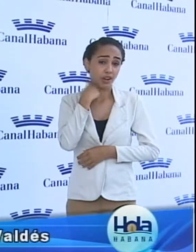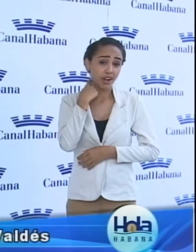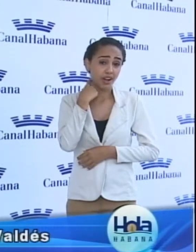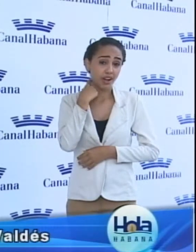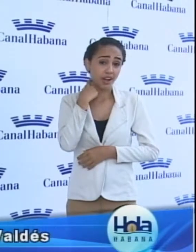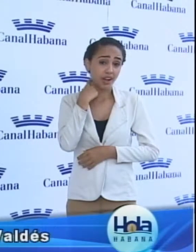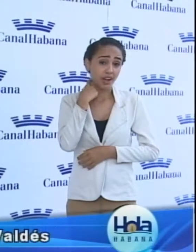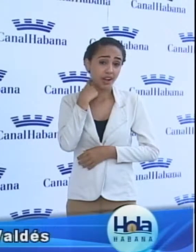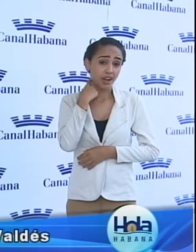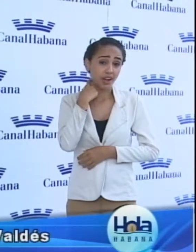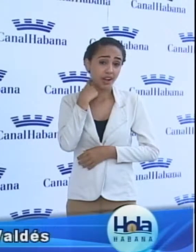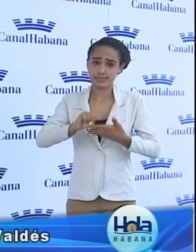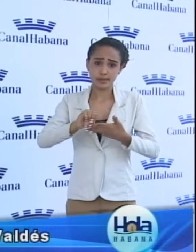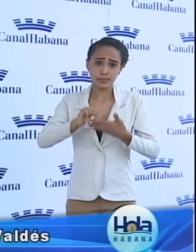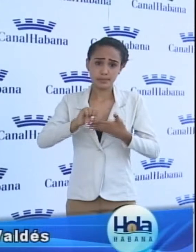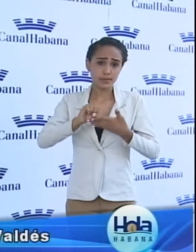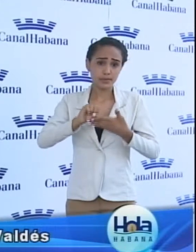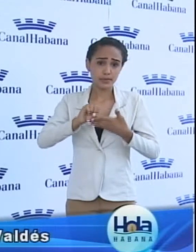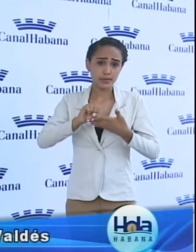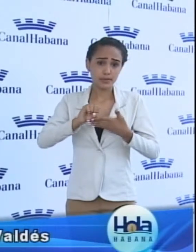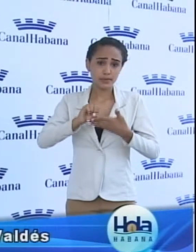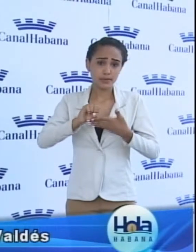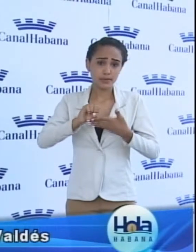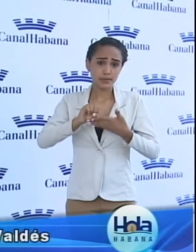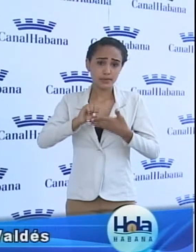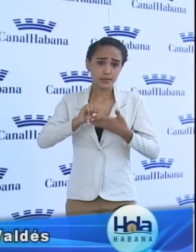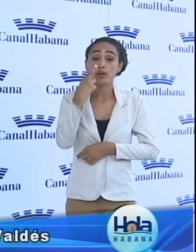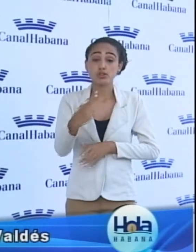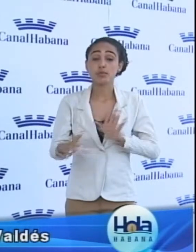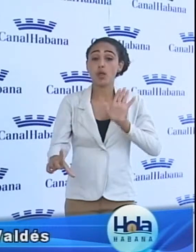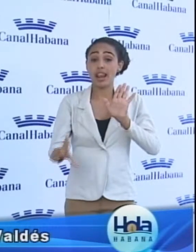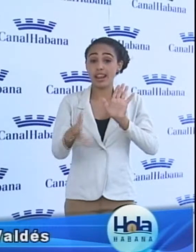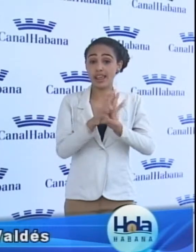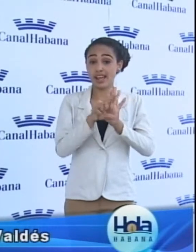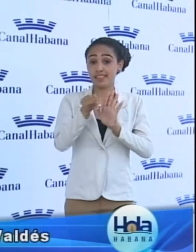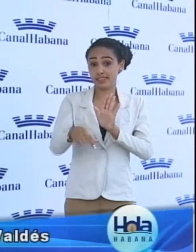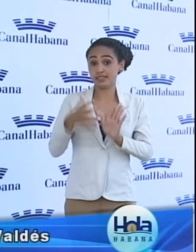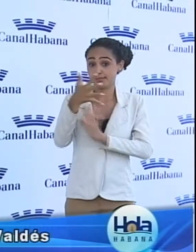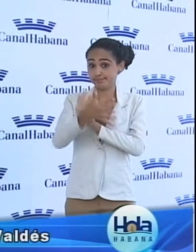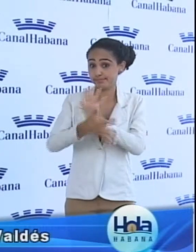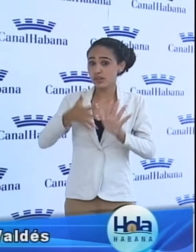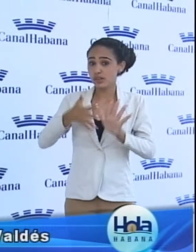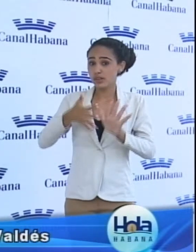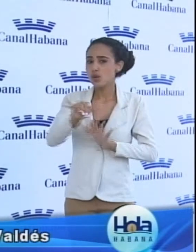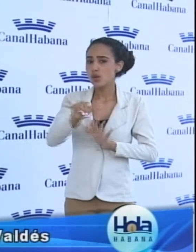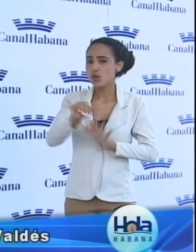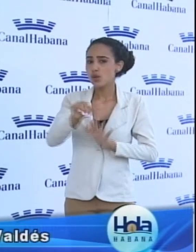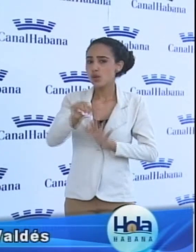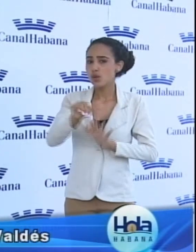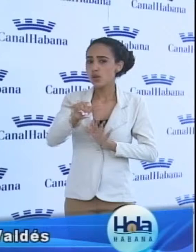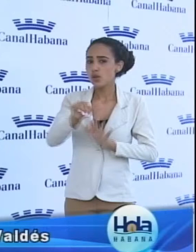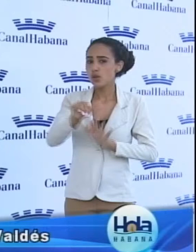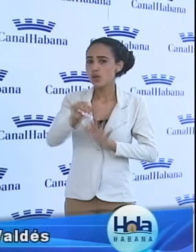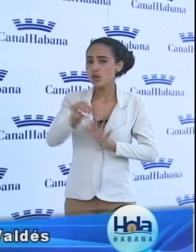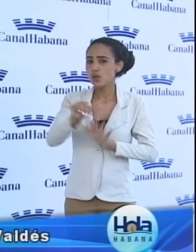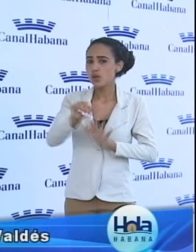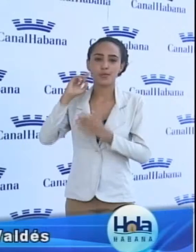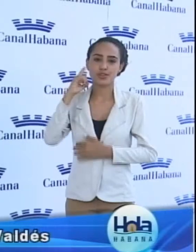proceso para el reconocimiento legal de esta lengua como símbolo de identidad de la comunidad sorda cubana. Un proceso